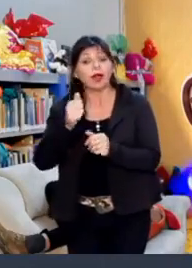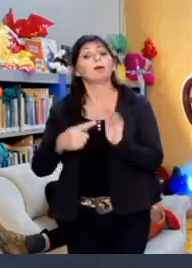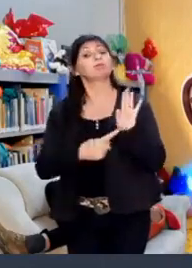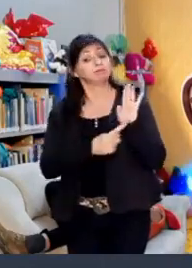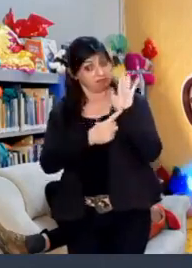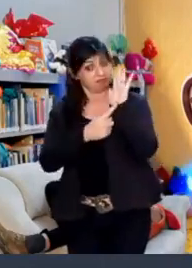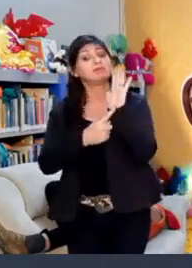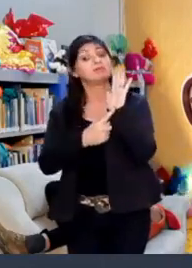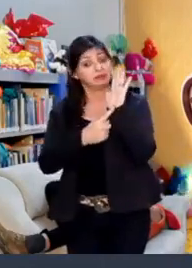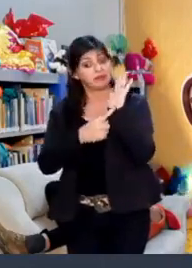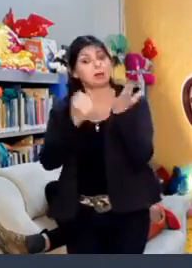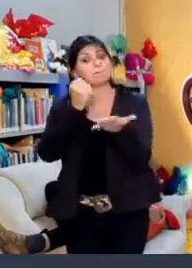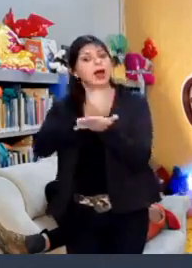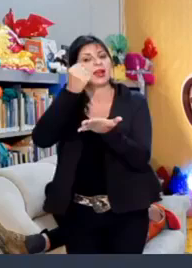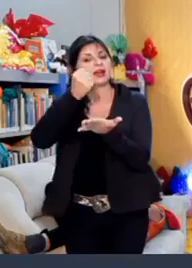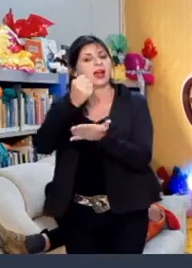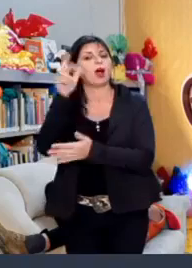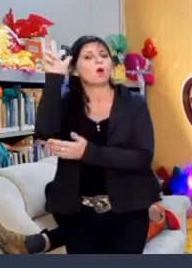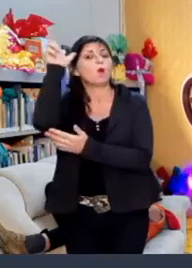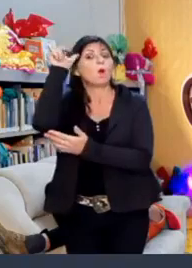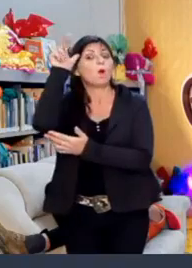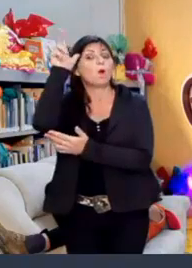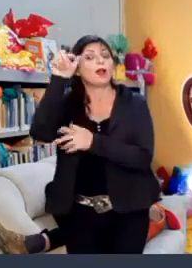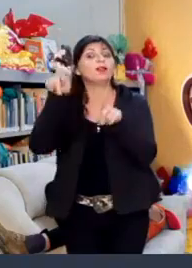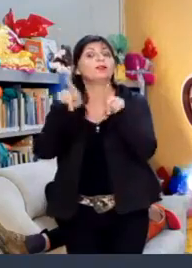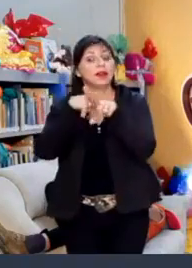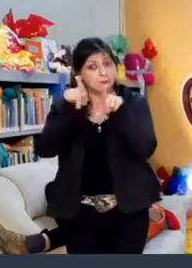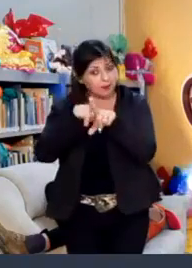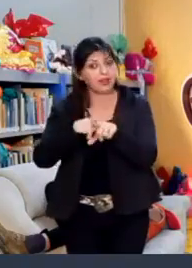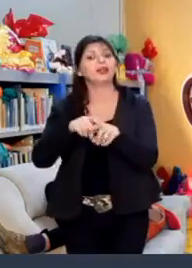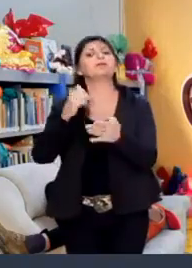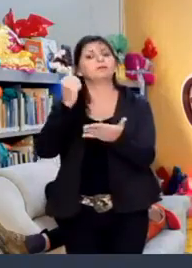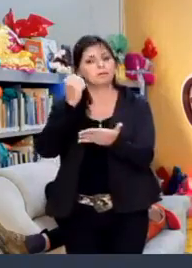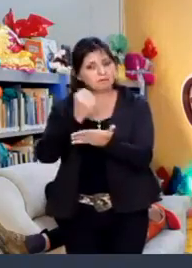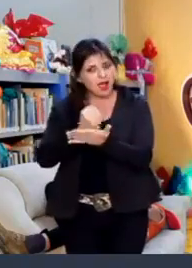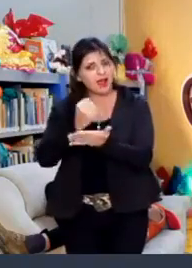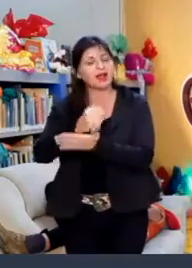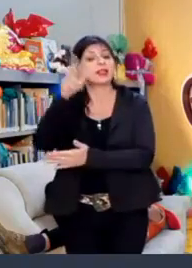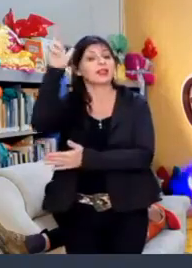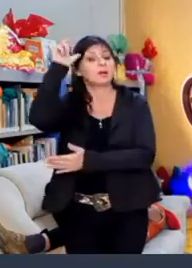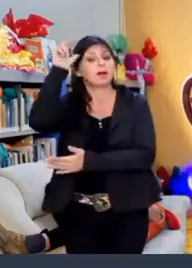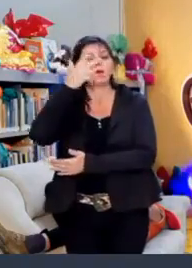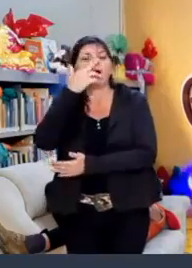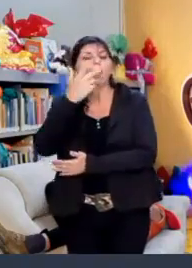isso que o coelho é um dos símbolos da Páscoa.